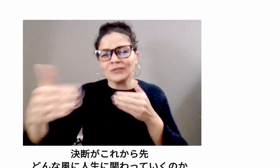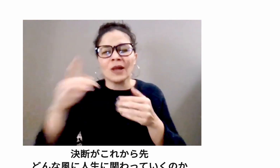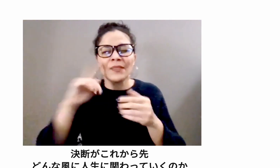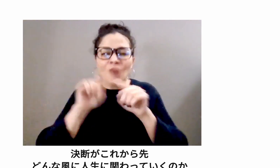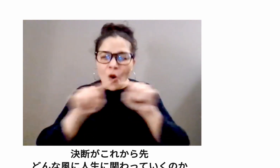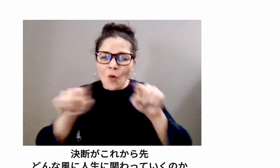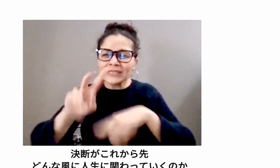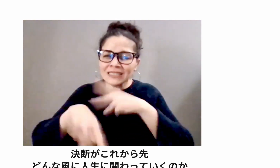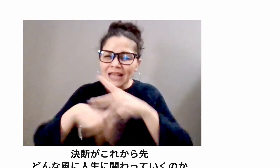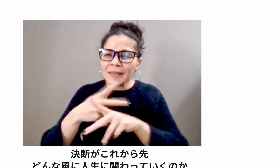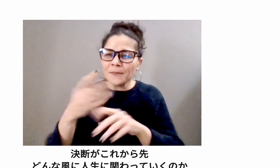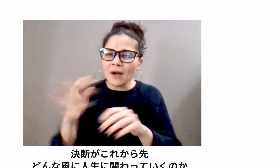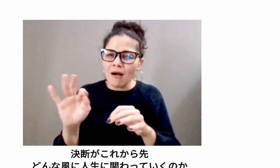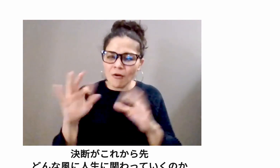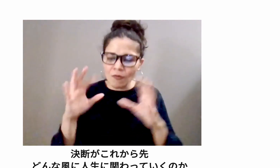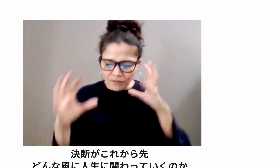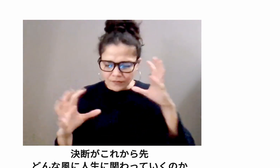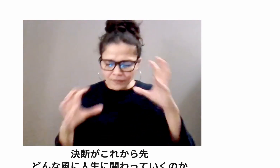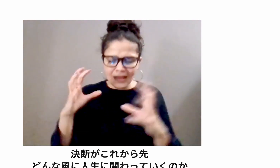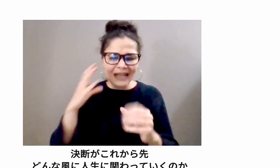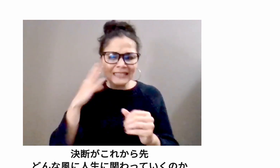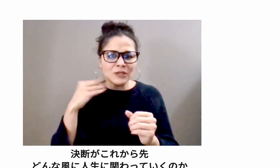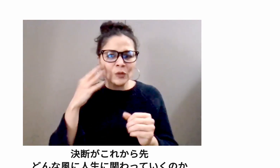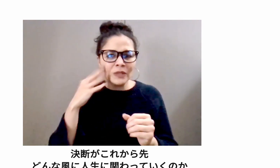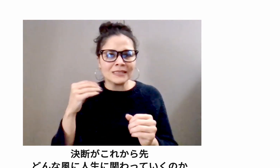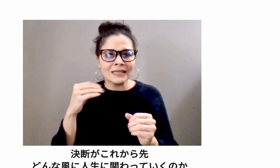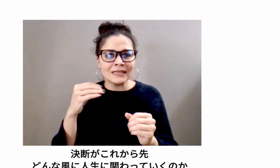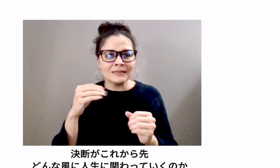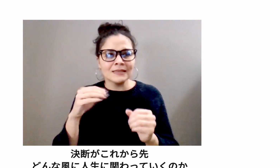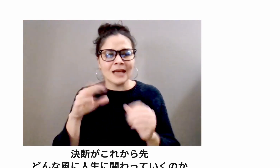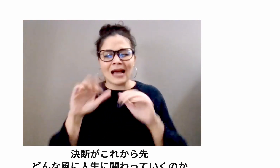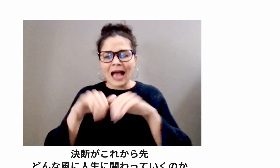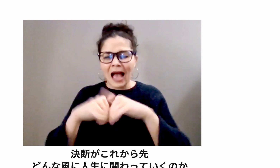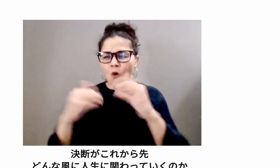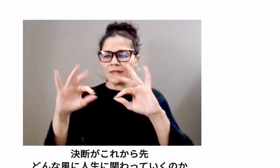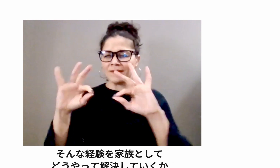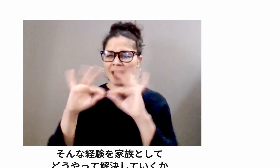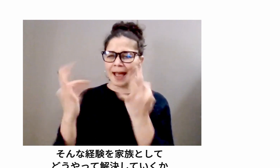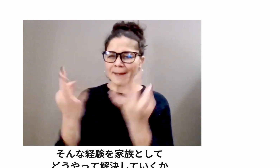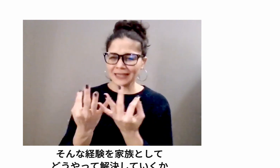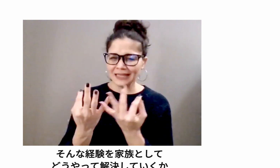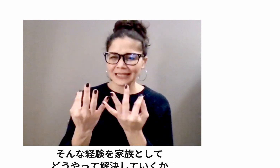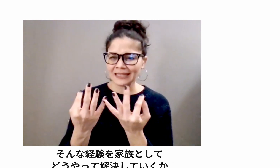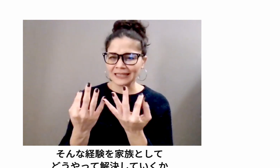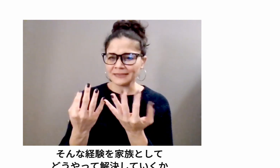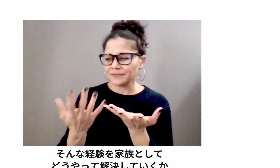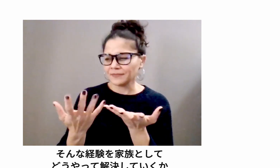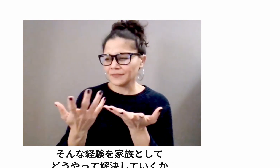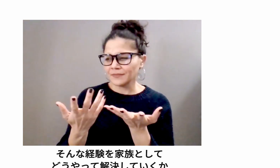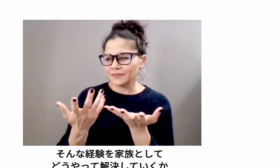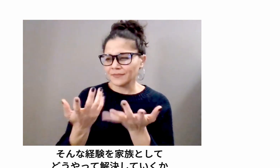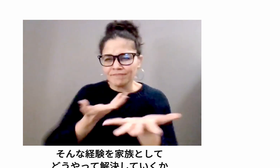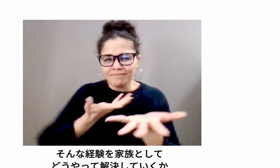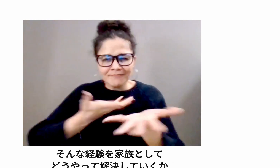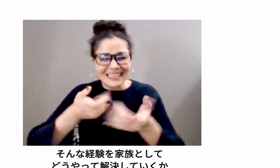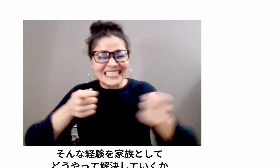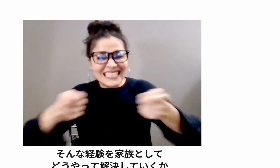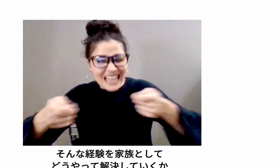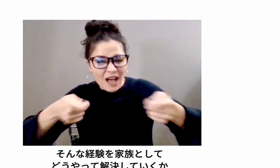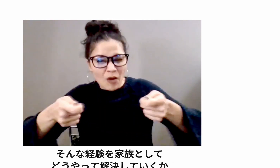それがどういう意味を持っているのか、これから先どんなふうに人生に関わっていくのか、そんな経験を家族がどうや